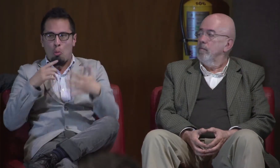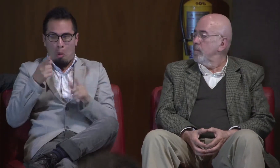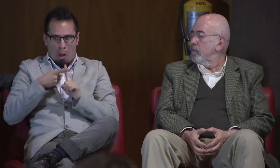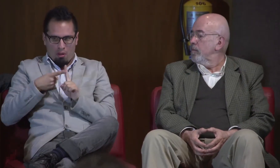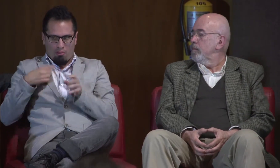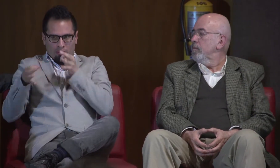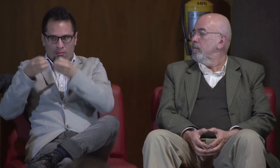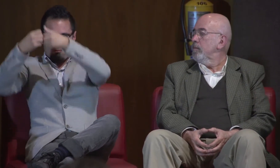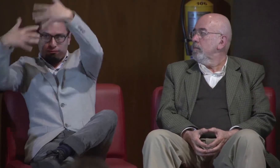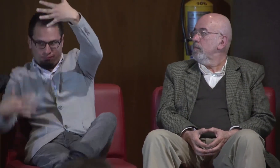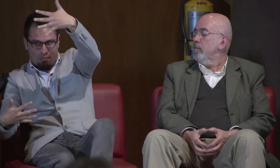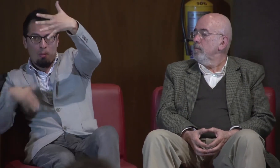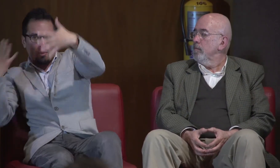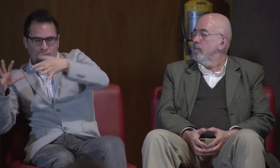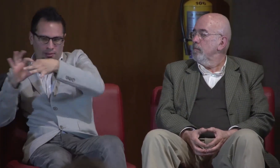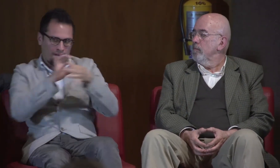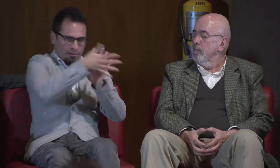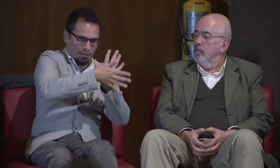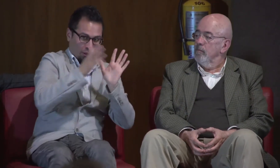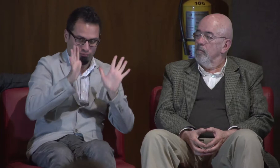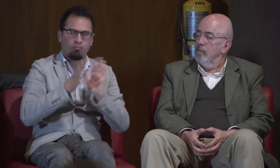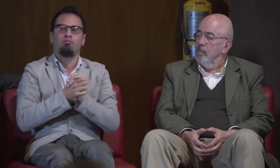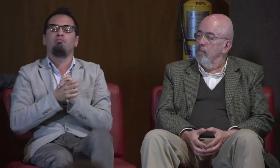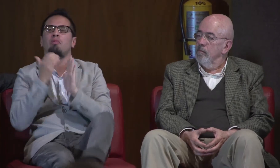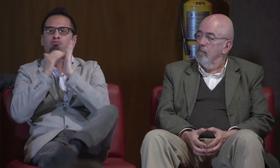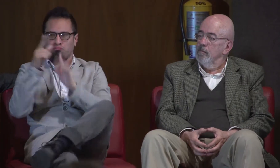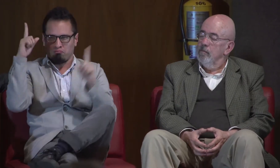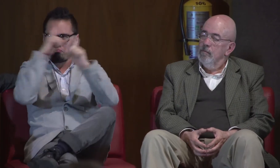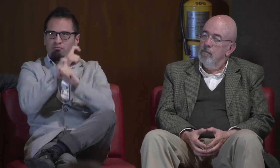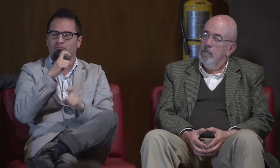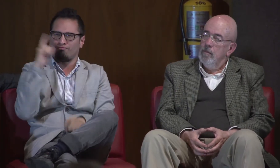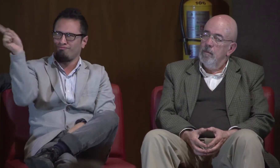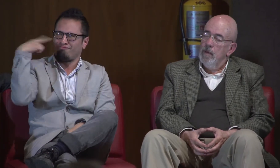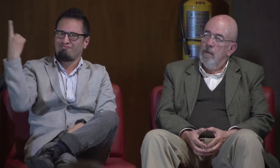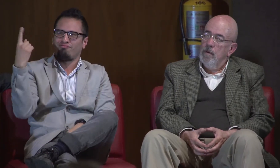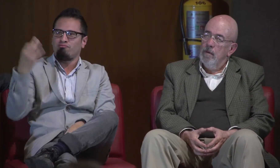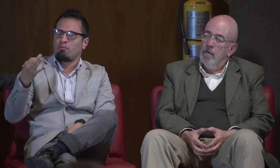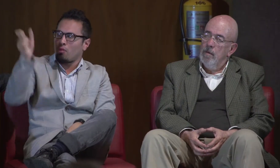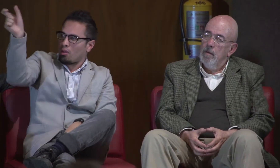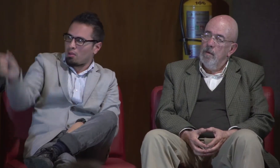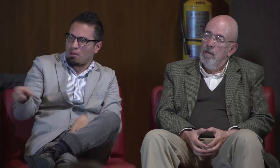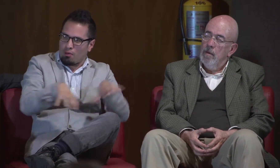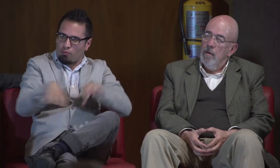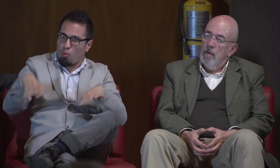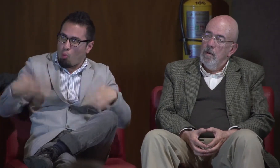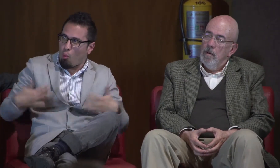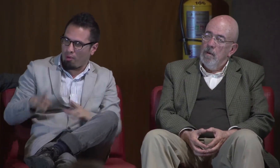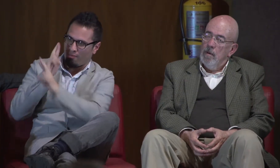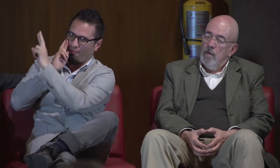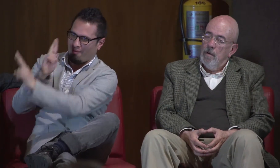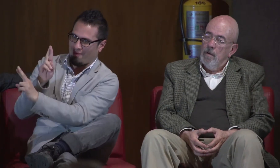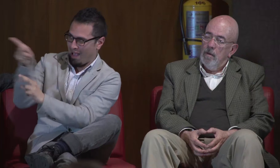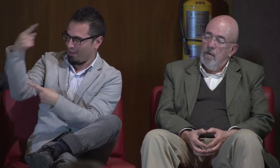reconocer no es único, sino que tiene también muchos otros significados y de allí se desprende que la seña no sea única para